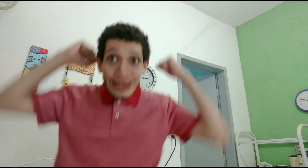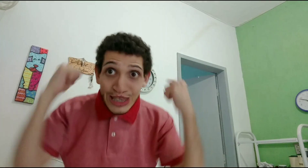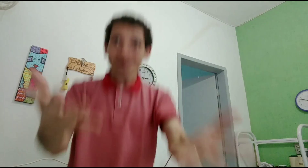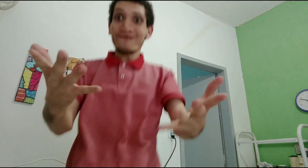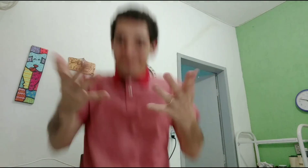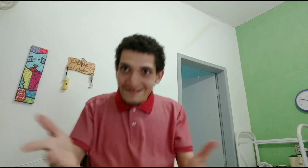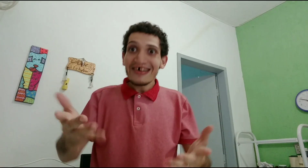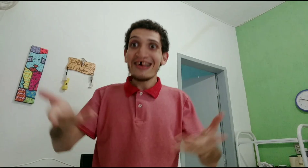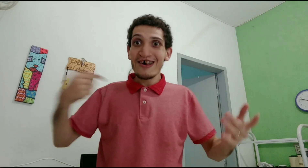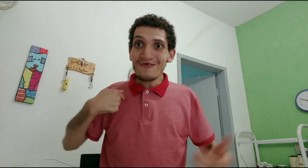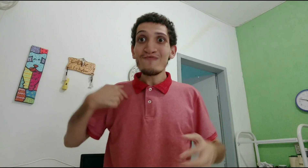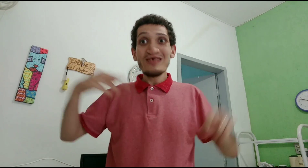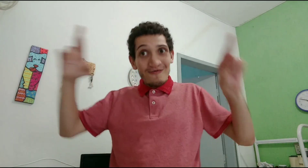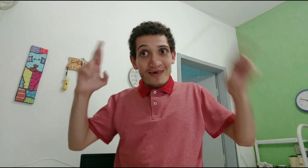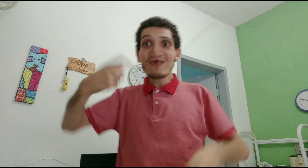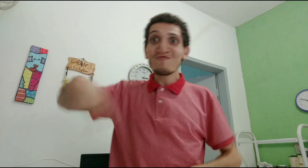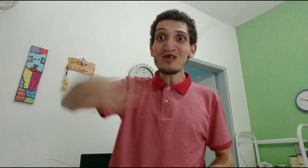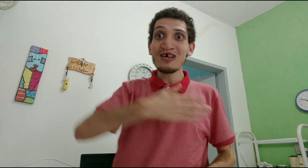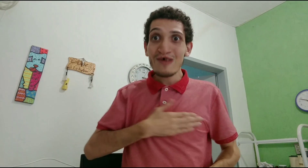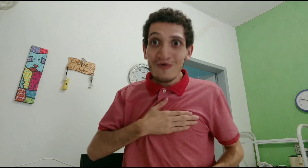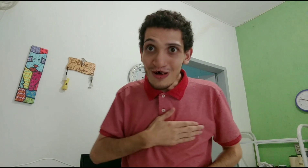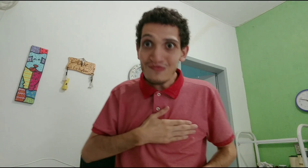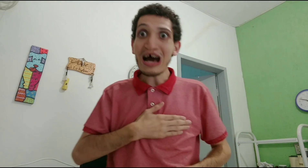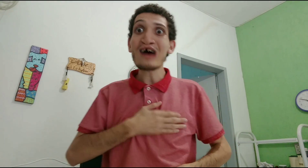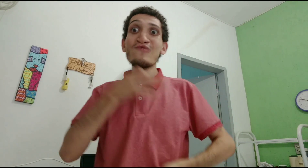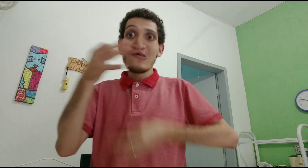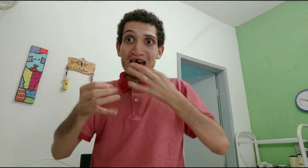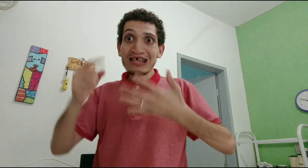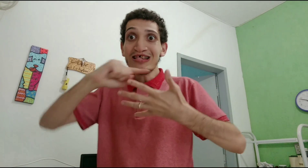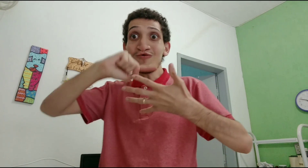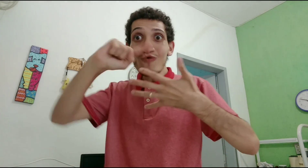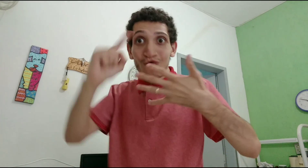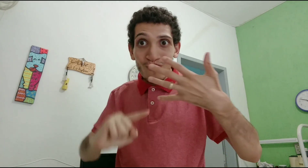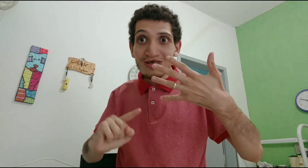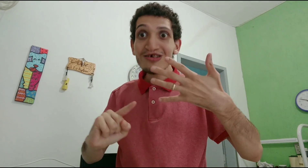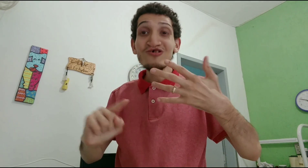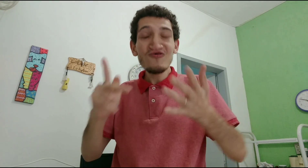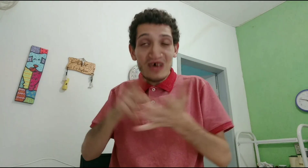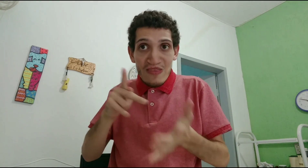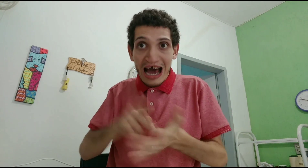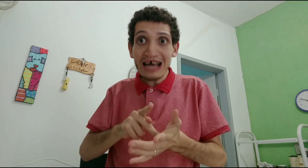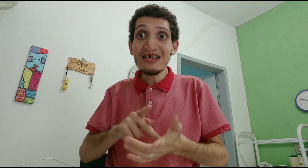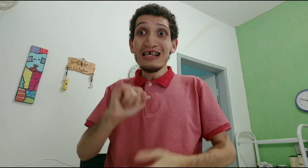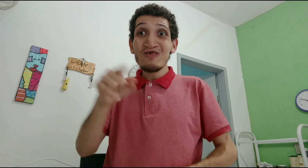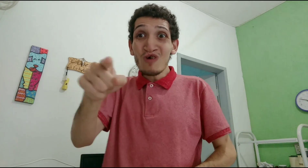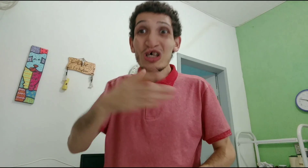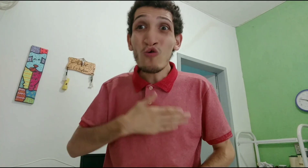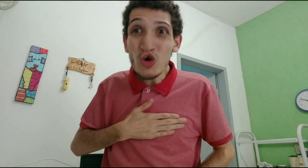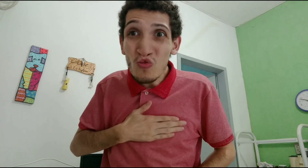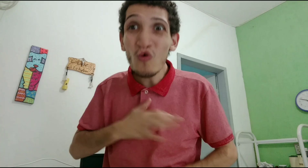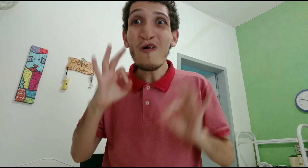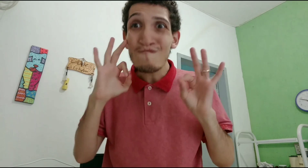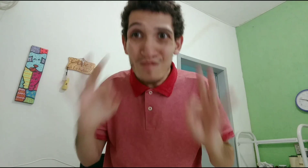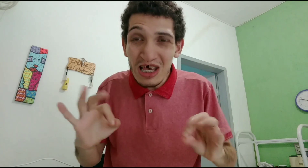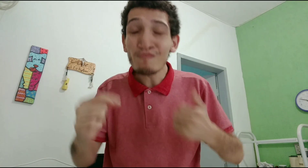Então, eu espero que vocês tenham gostado das cinco coisas, de verdade, se você gostou mesmo,